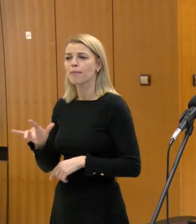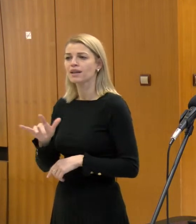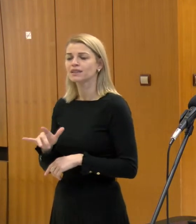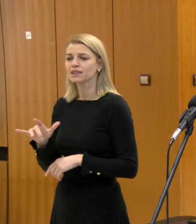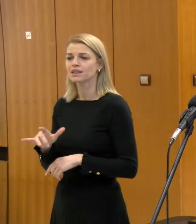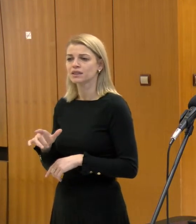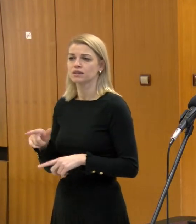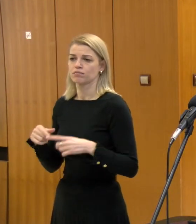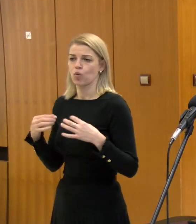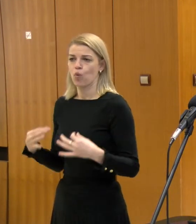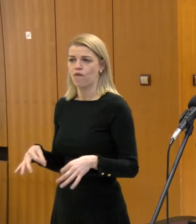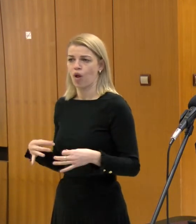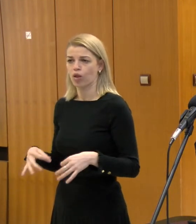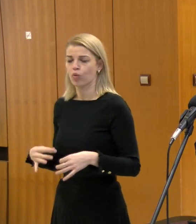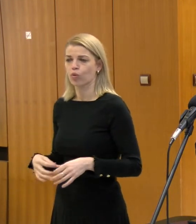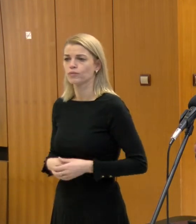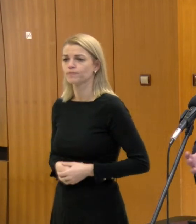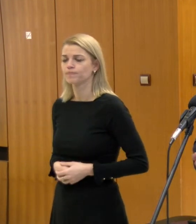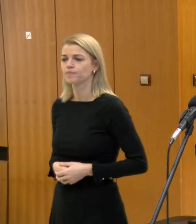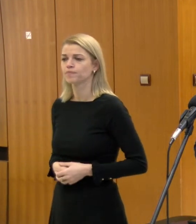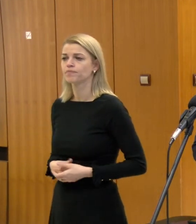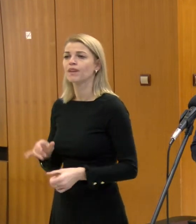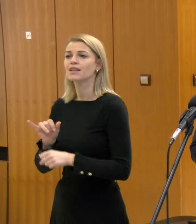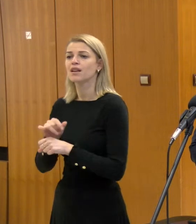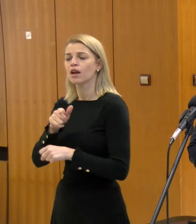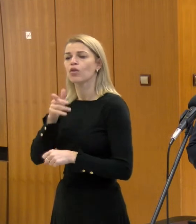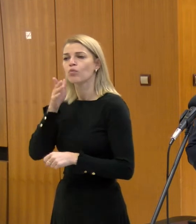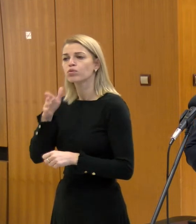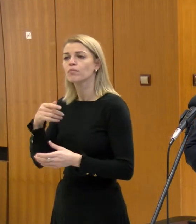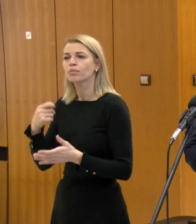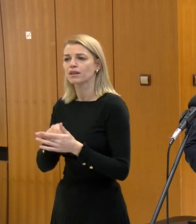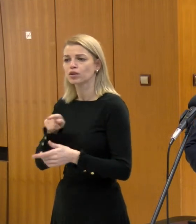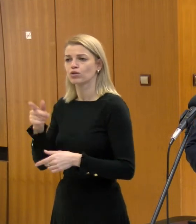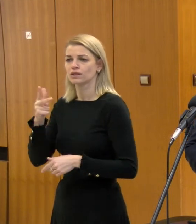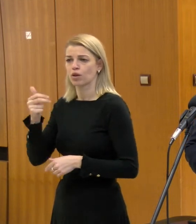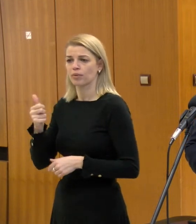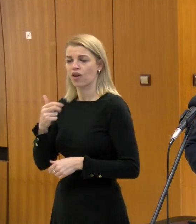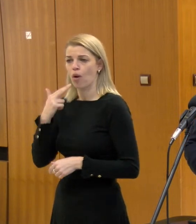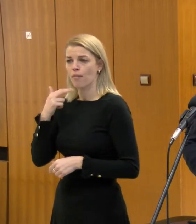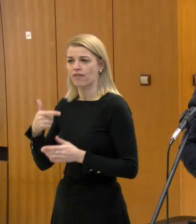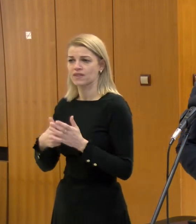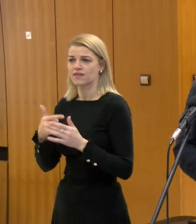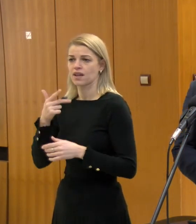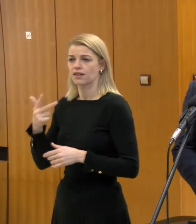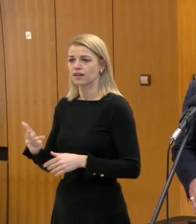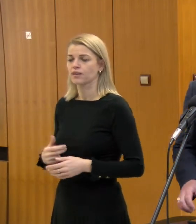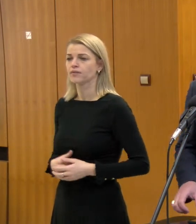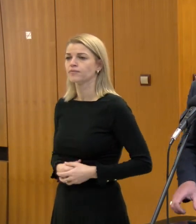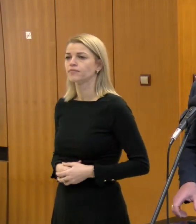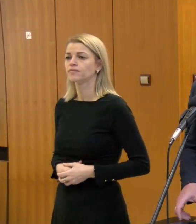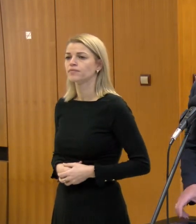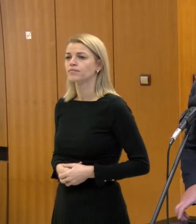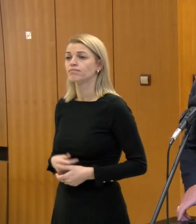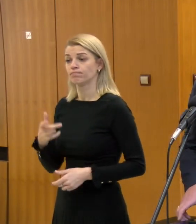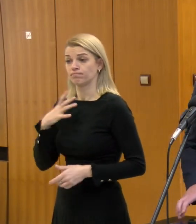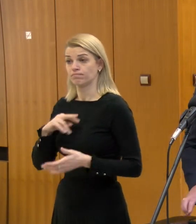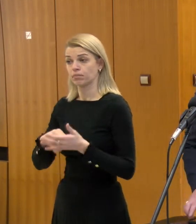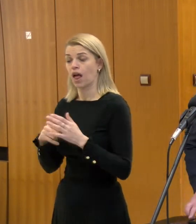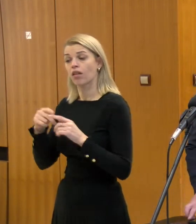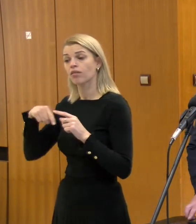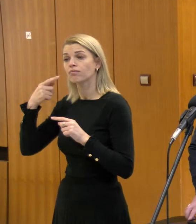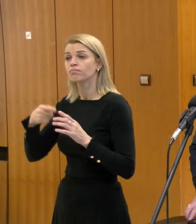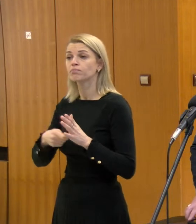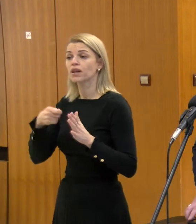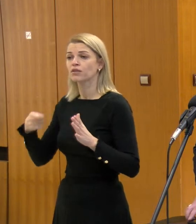nejakým spôsobom uvoľňujú. Takže zatiaľ to bude platiť do 31. mája 2023. ako